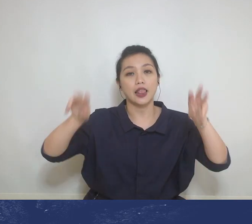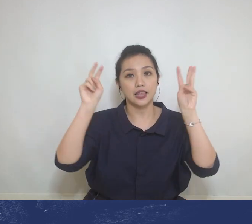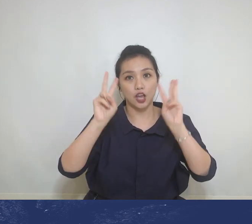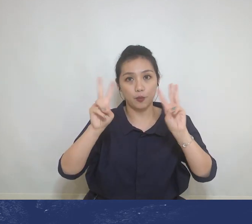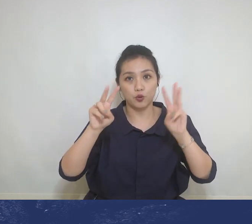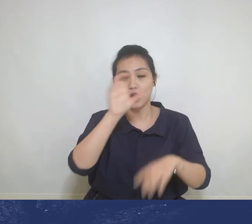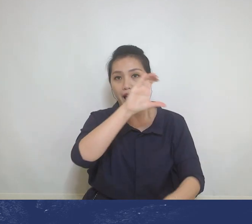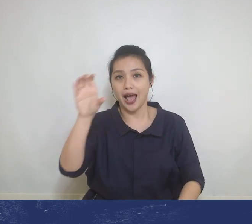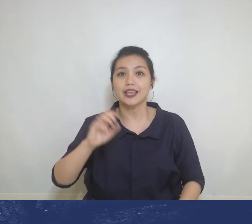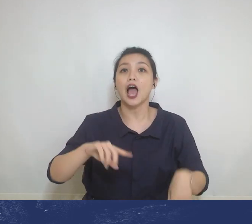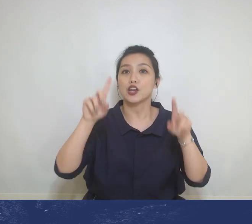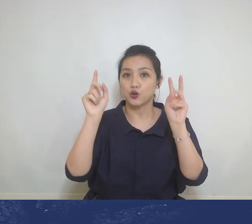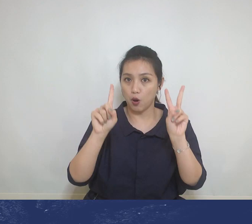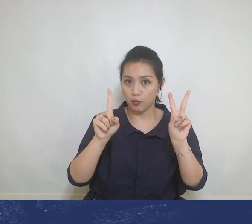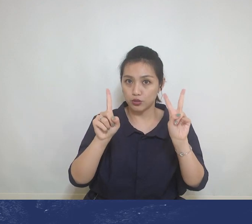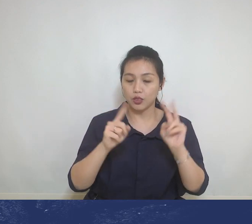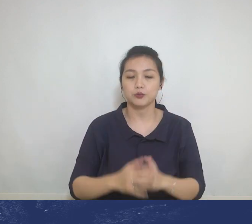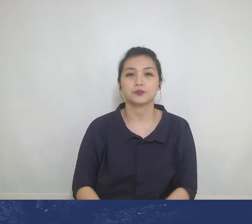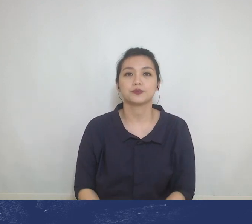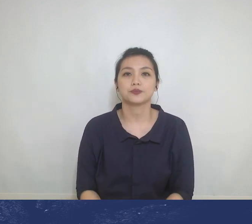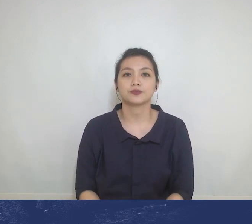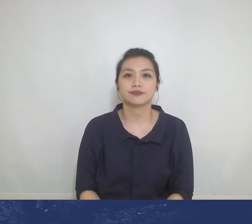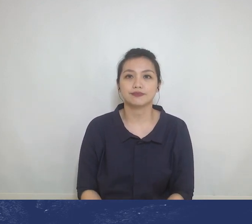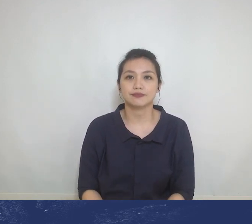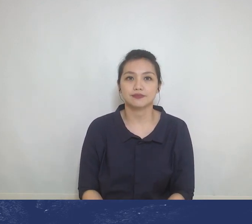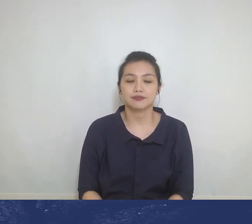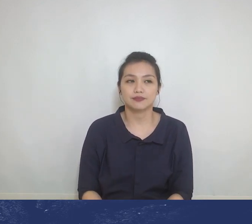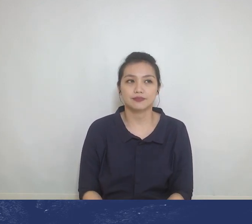32 ayat ke-21. Dibilang seperti ini.